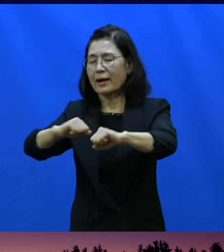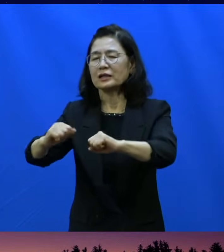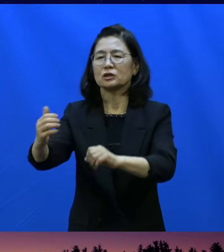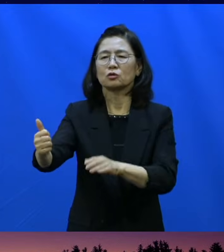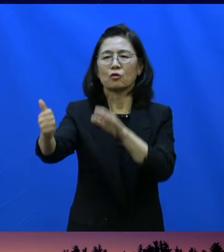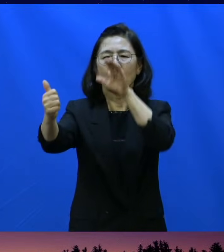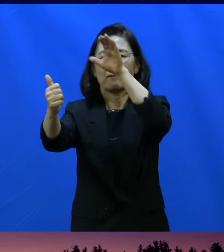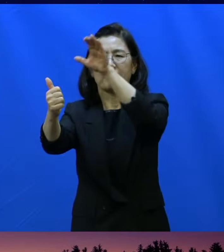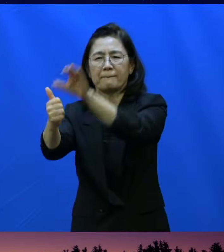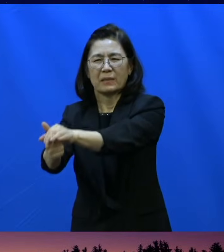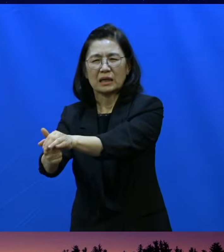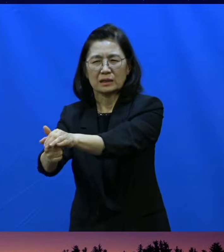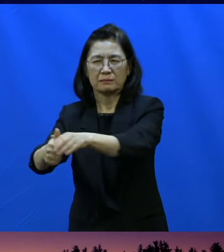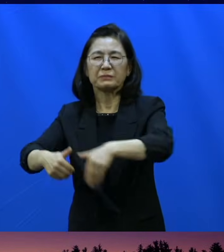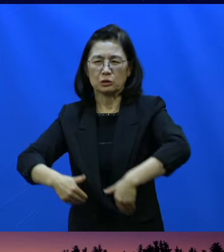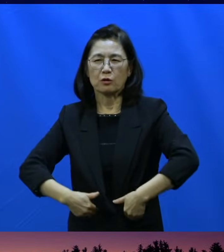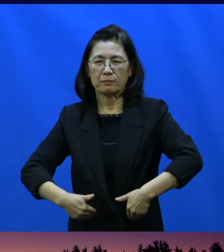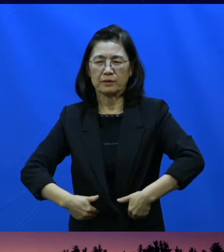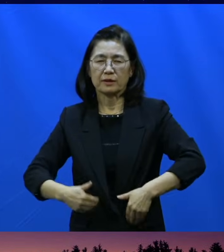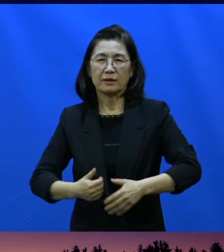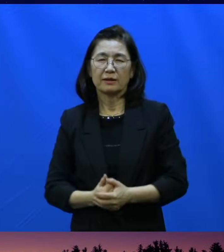것을 경험해 본 적이 있습니까?